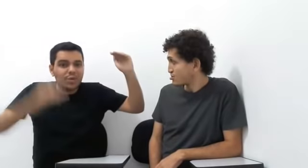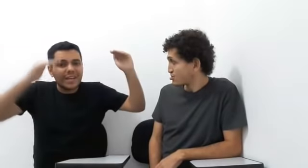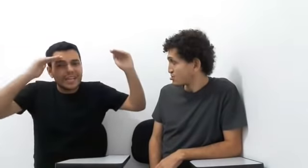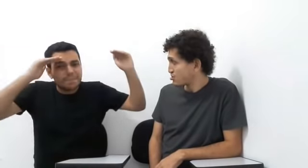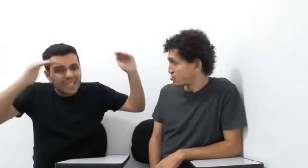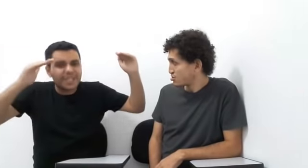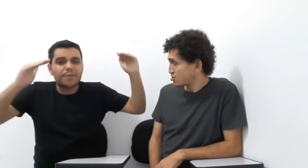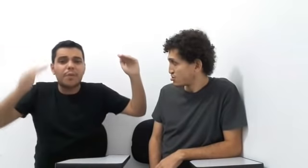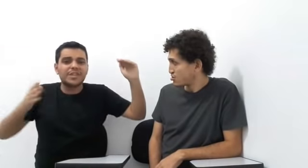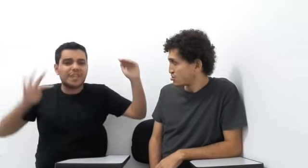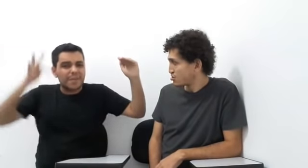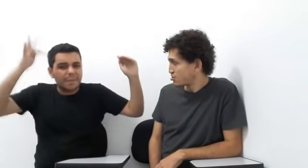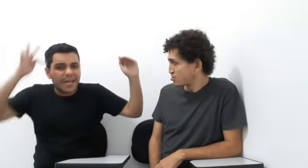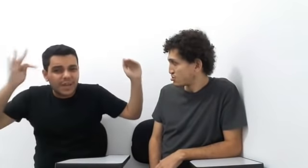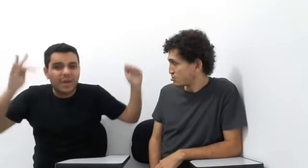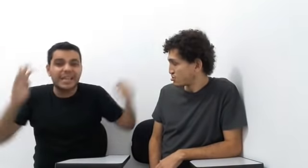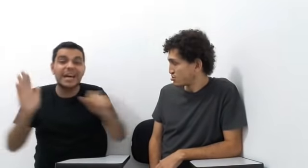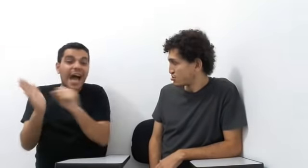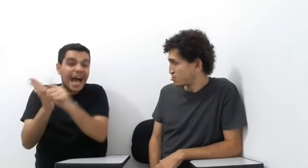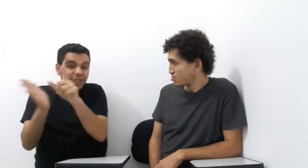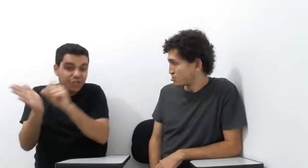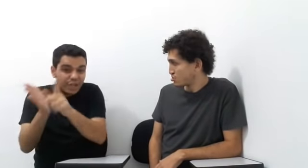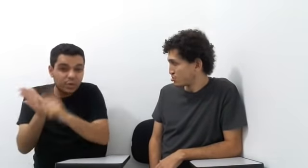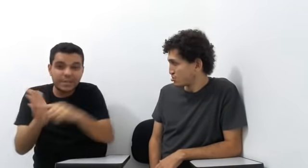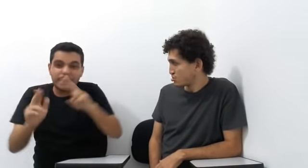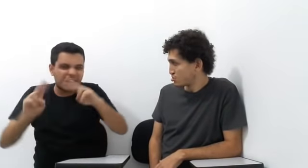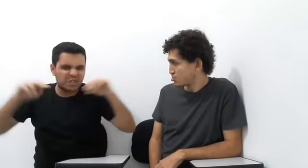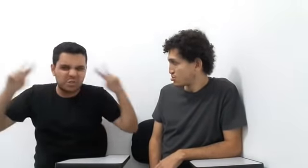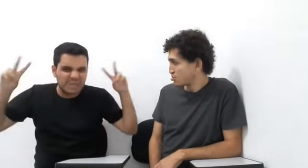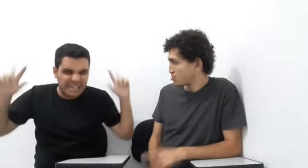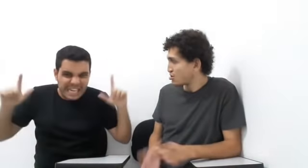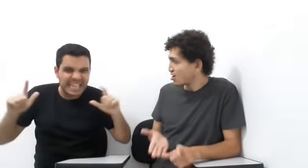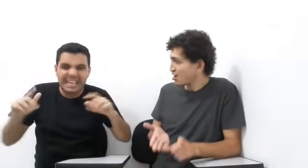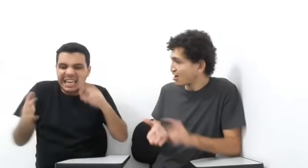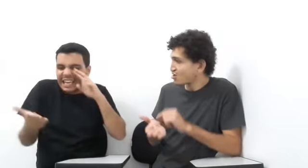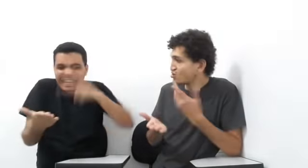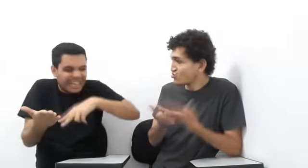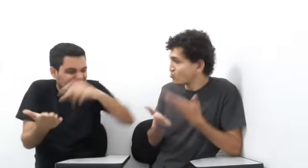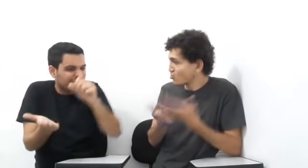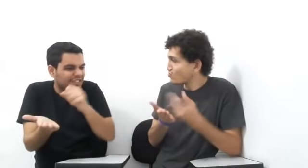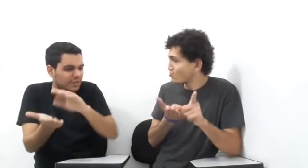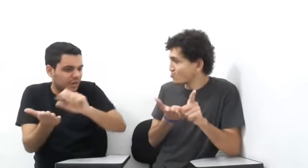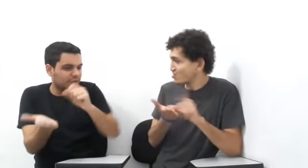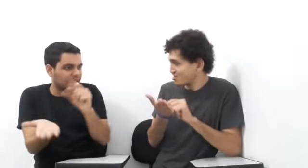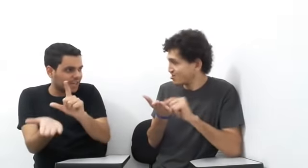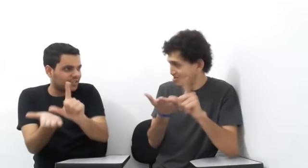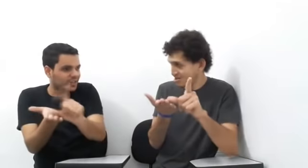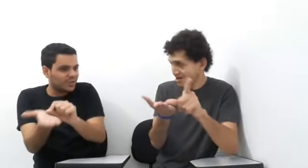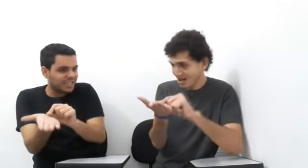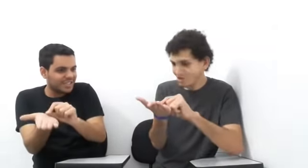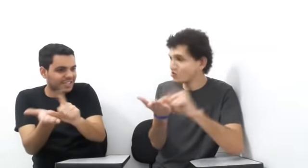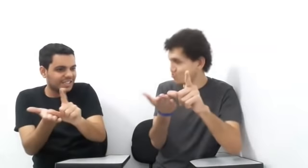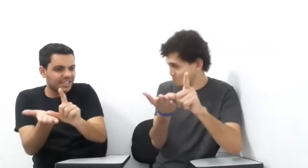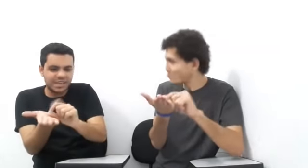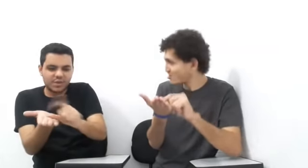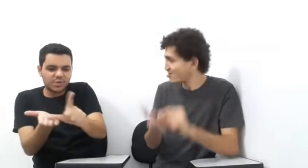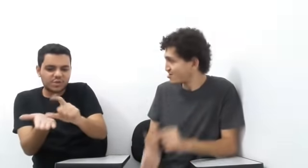e principalmente também pela teoria. Artigos, sabe que a gente nunca lê, que a gente, sinal de artigos assim, começou